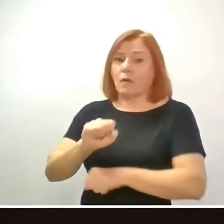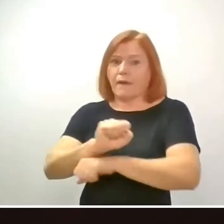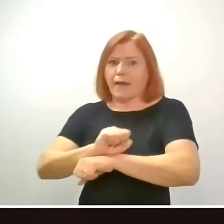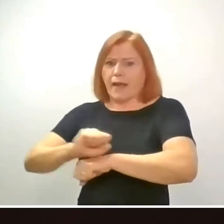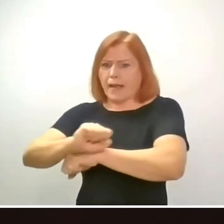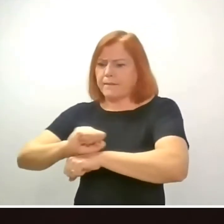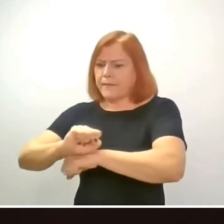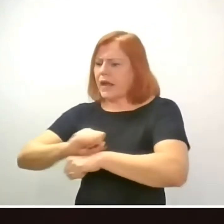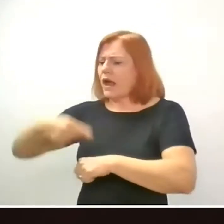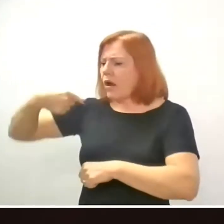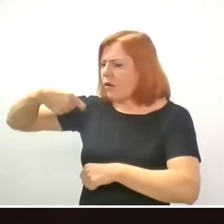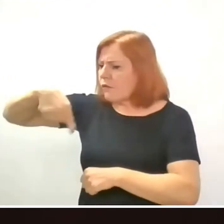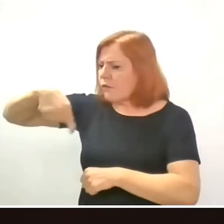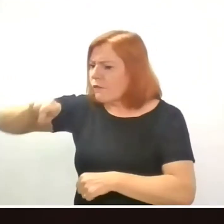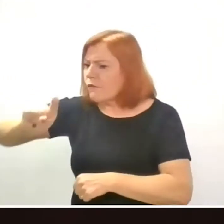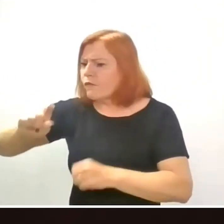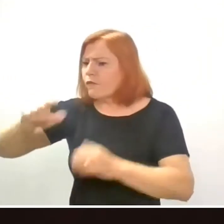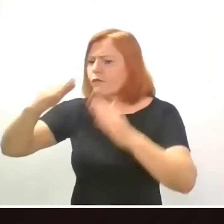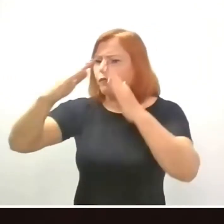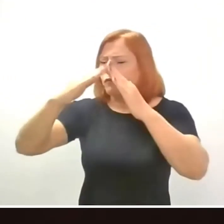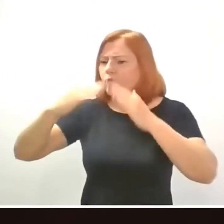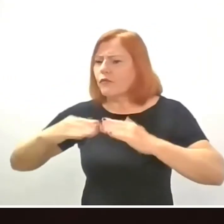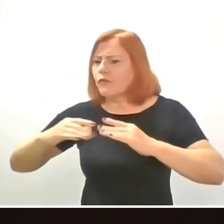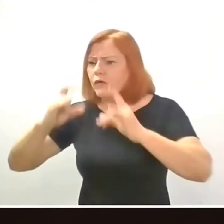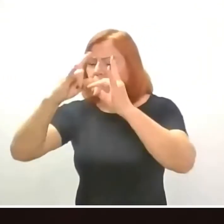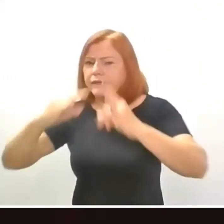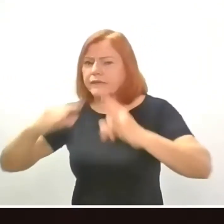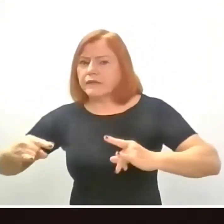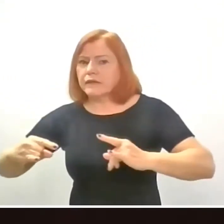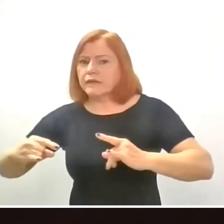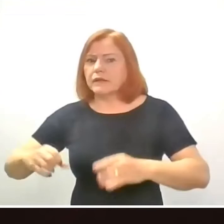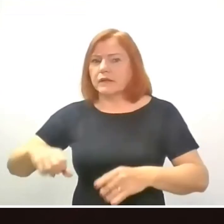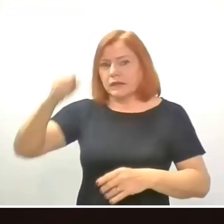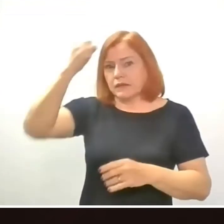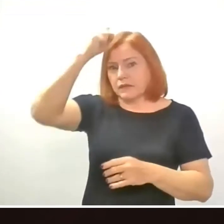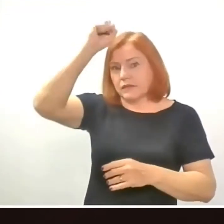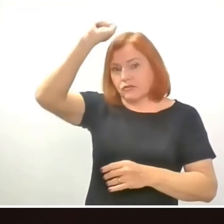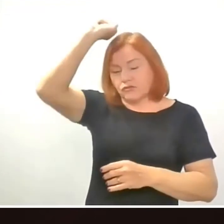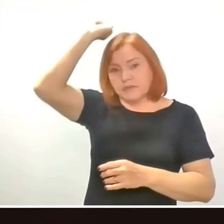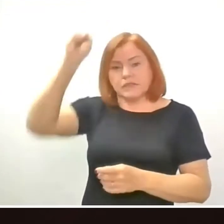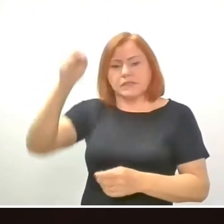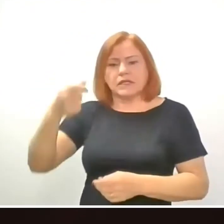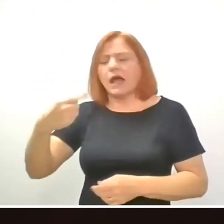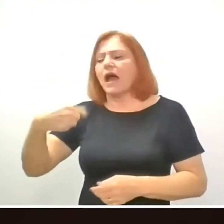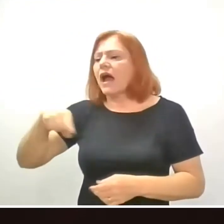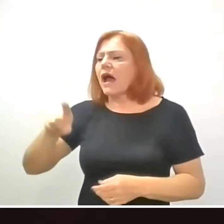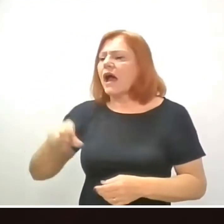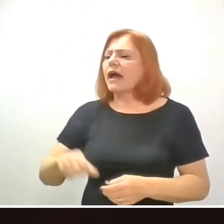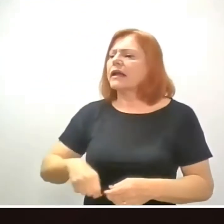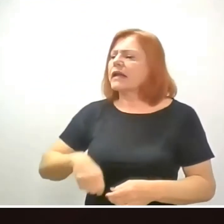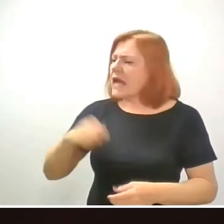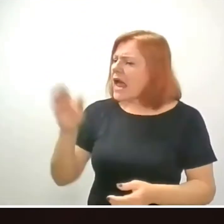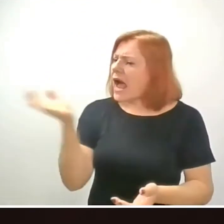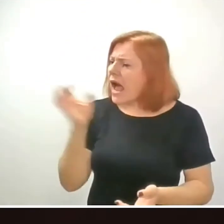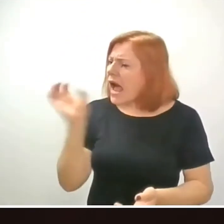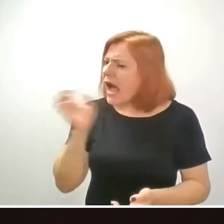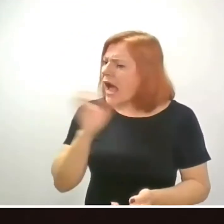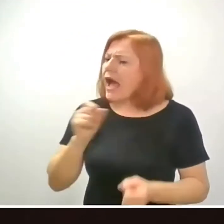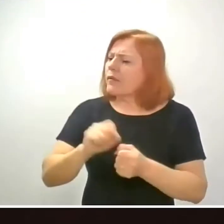tenda de Sara e lhe disse: amassa depressa 3 medidas de flor de farinha e faze